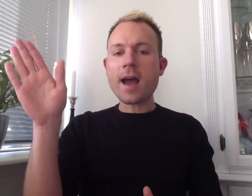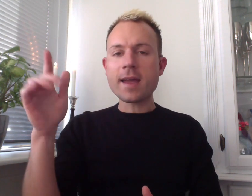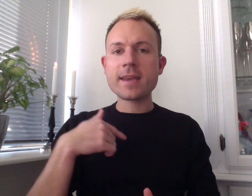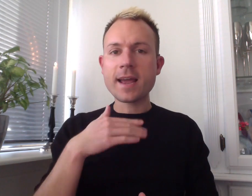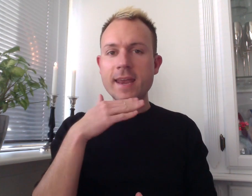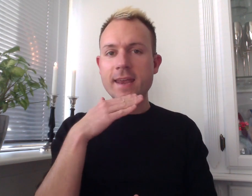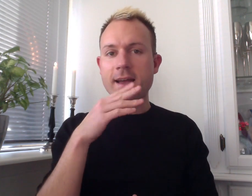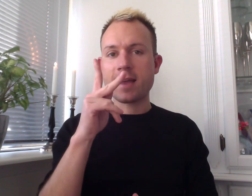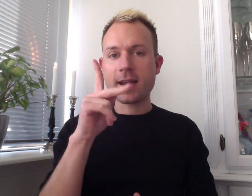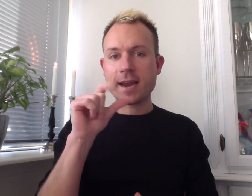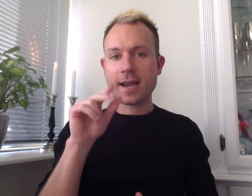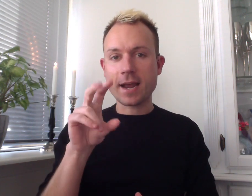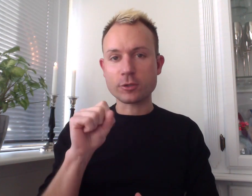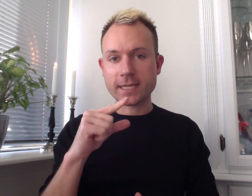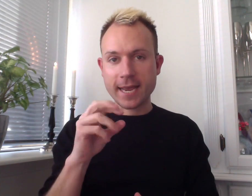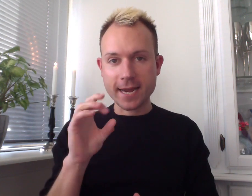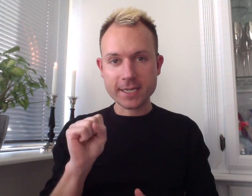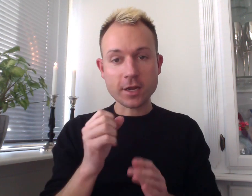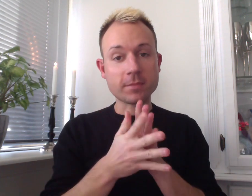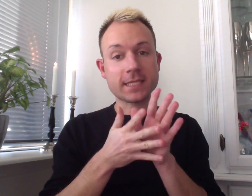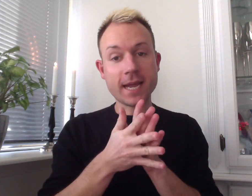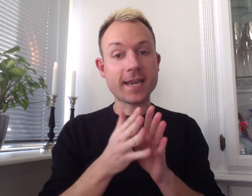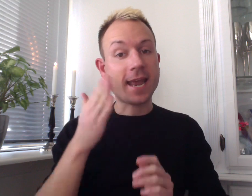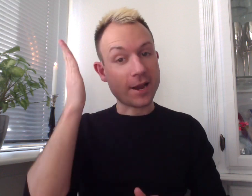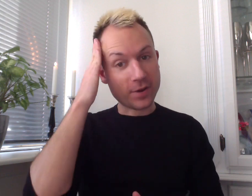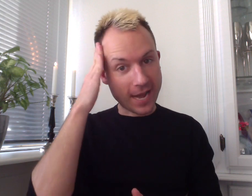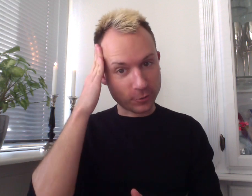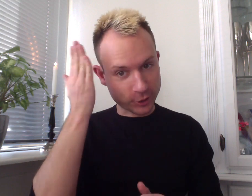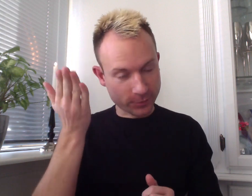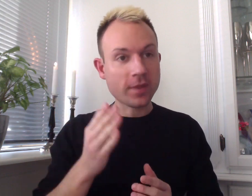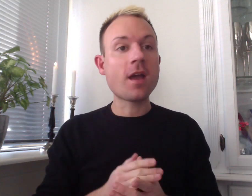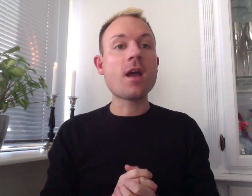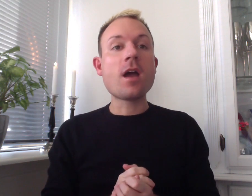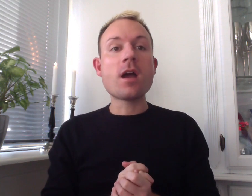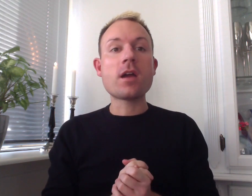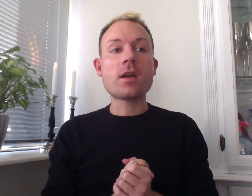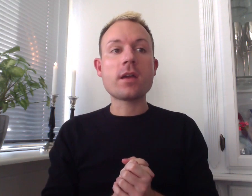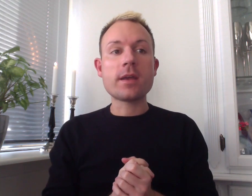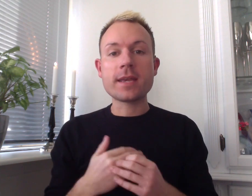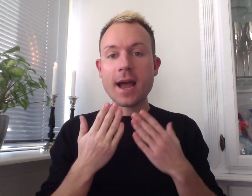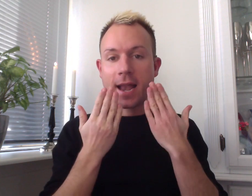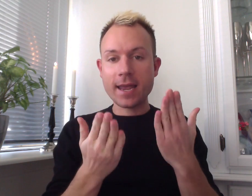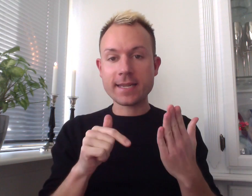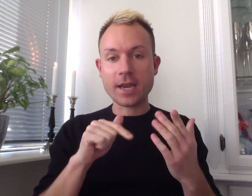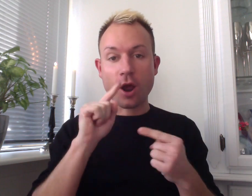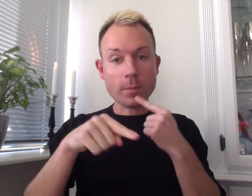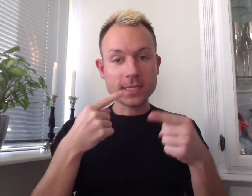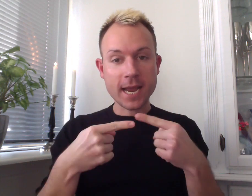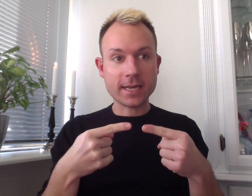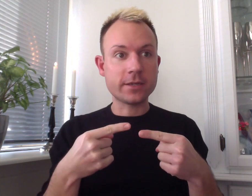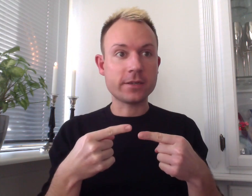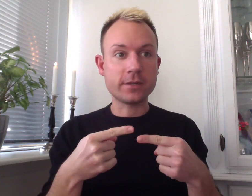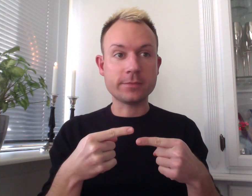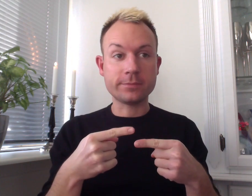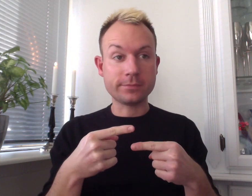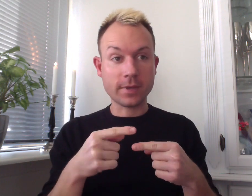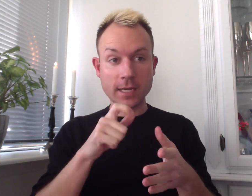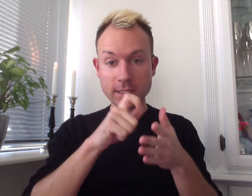Hej, jeg hedder Claus Gerte, og mit tegn er jo Claus. Jeg har lavet den omtalte